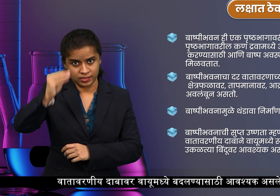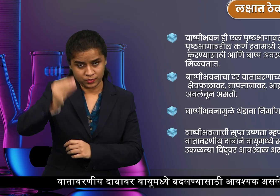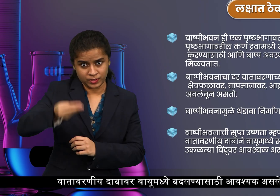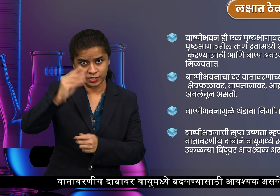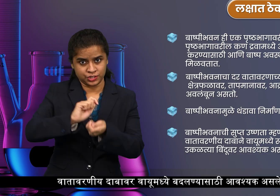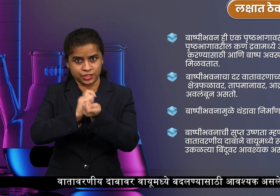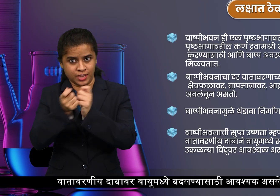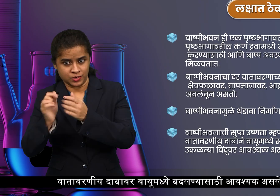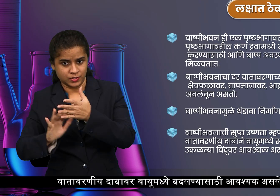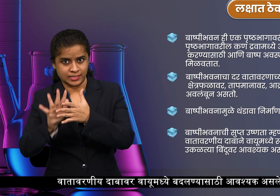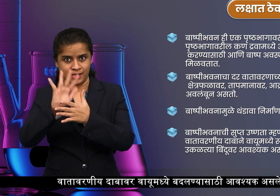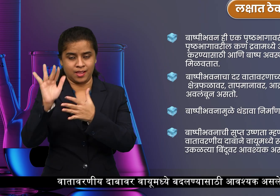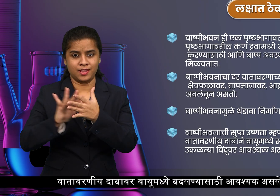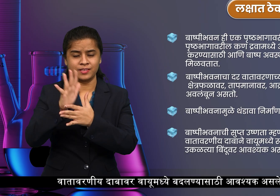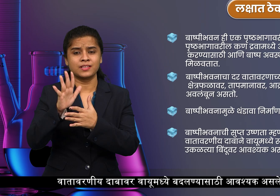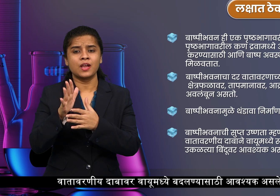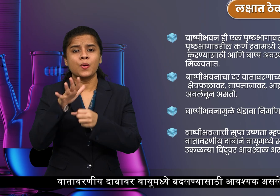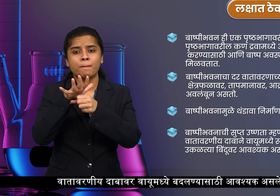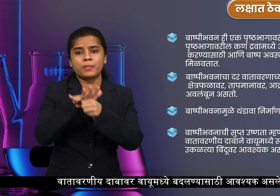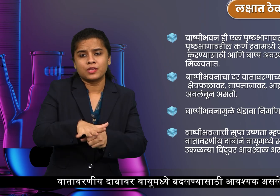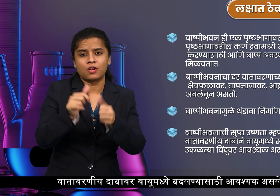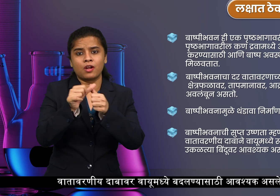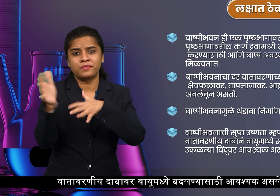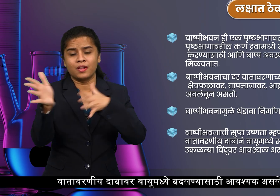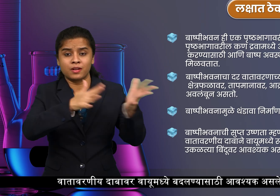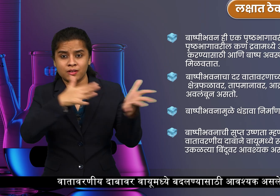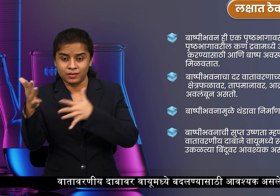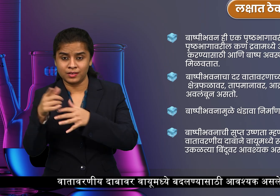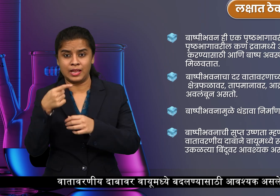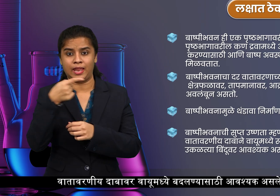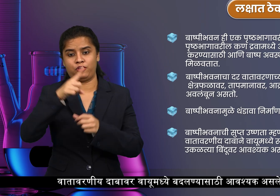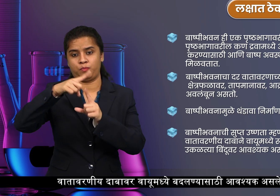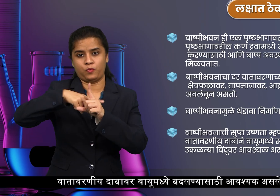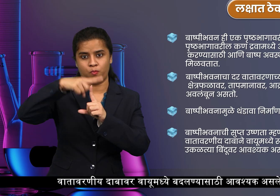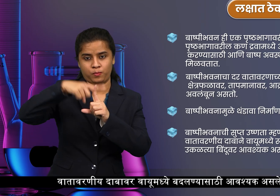वातावरणीय दबावावर वायूमध्ये बदलण्यासाठी आवश्यक असलेली उष्णता ऊर्जा.